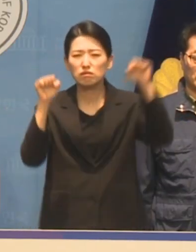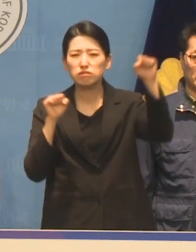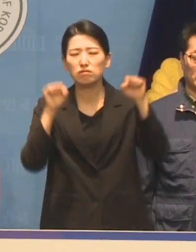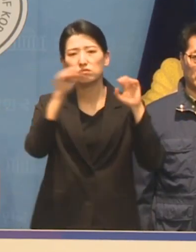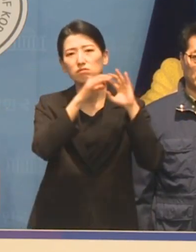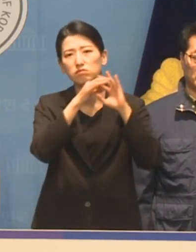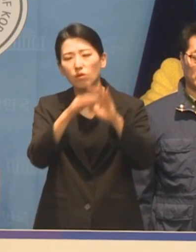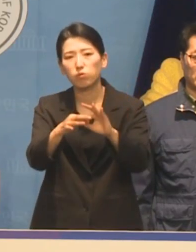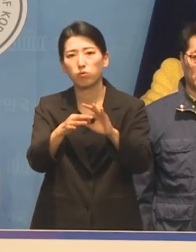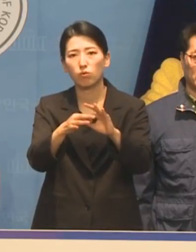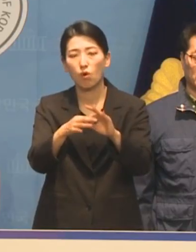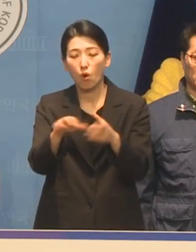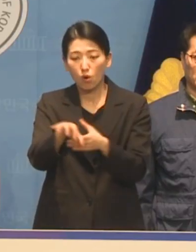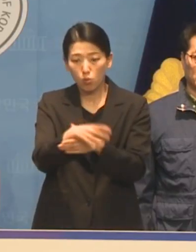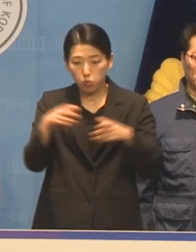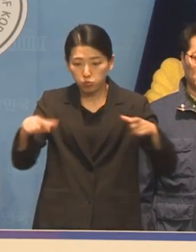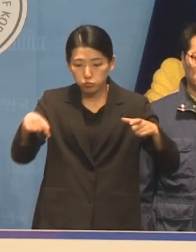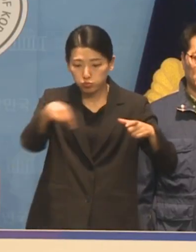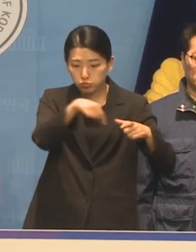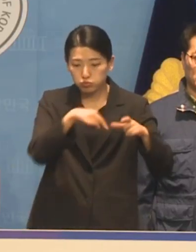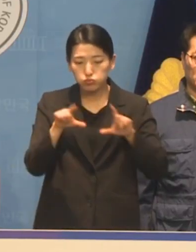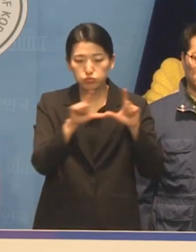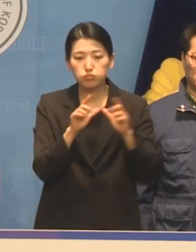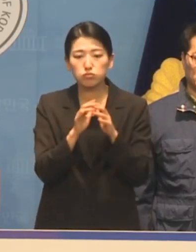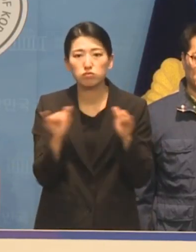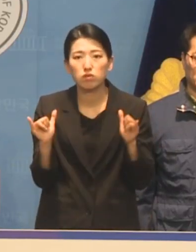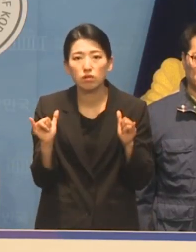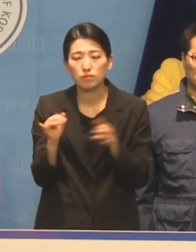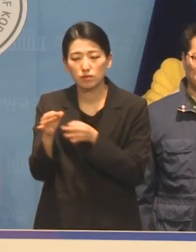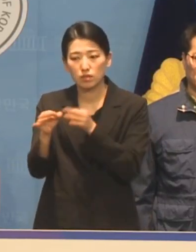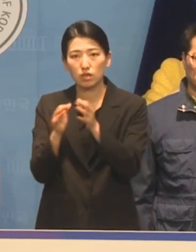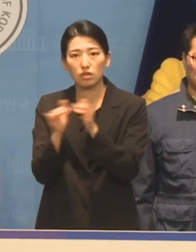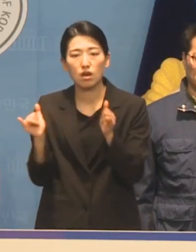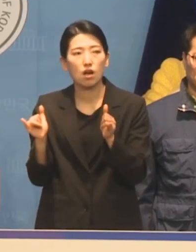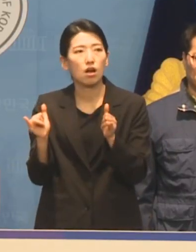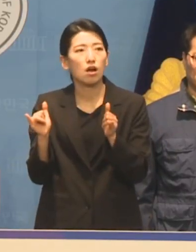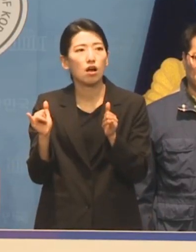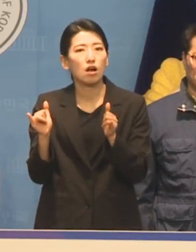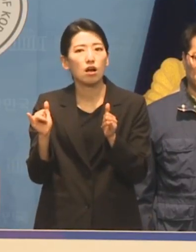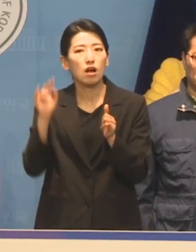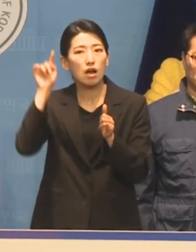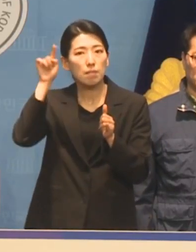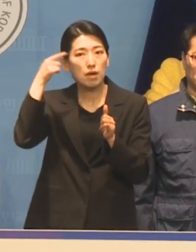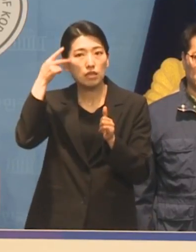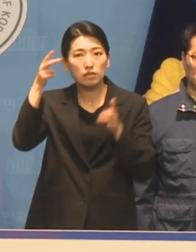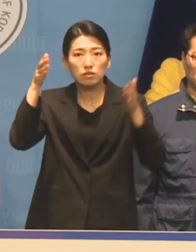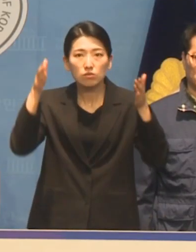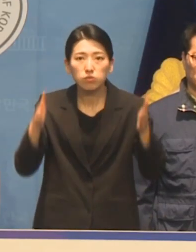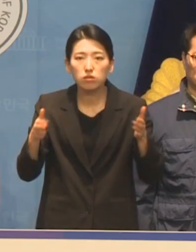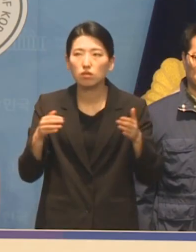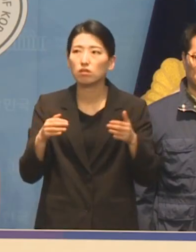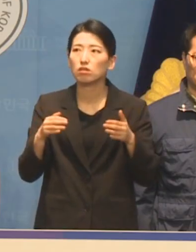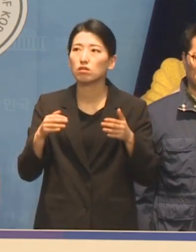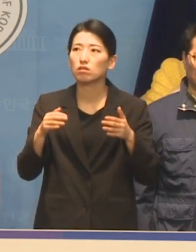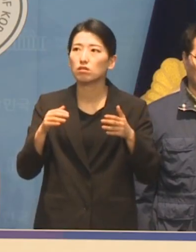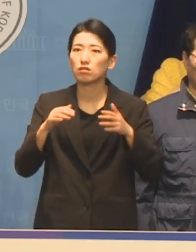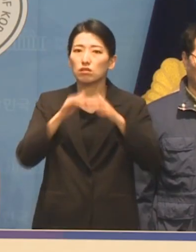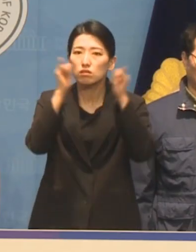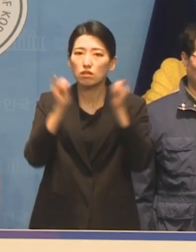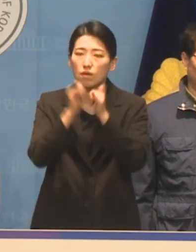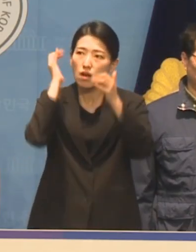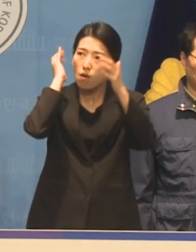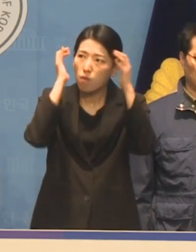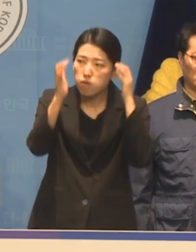터전 삼는 소상공인과 종로구민은 지난 102일 동안 정치적 재난, 사회적 재난